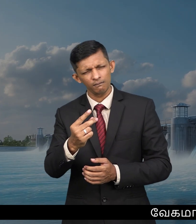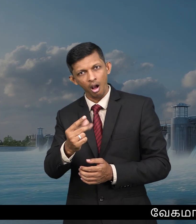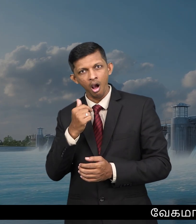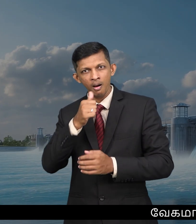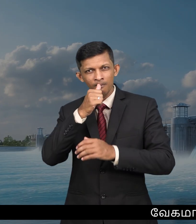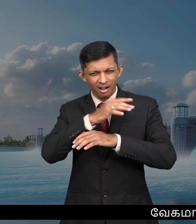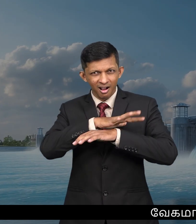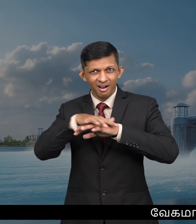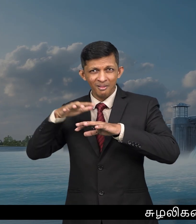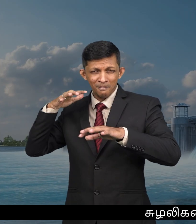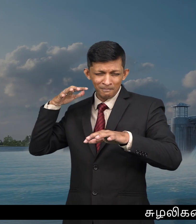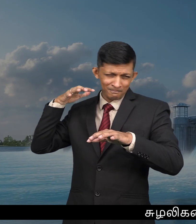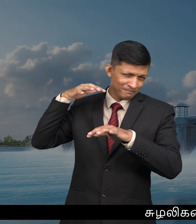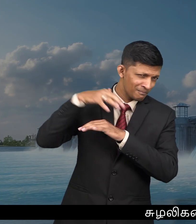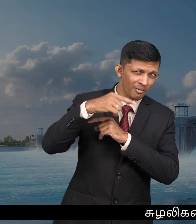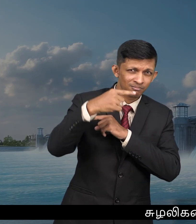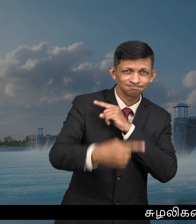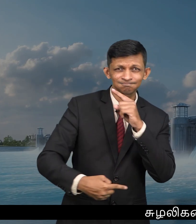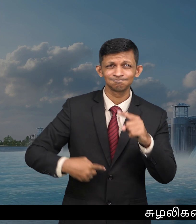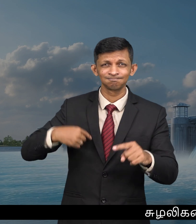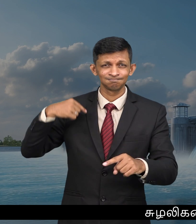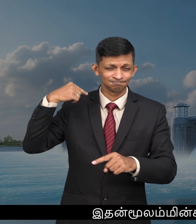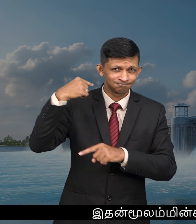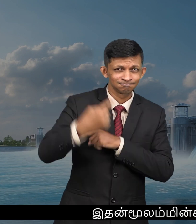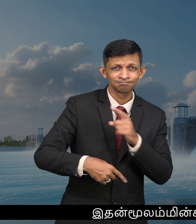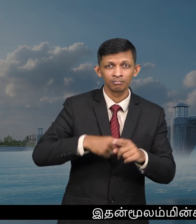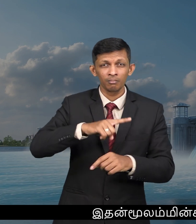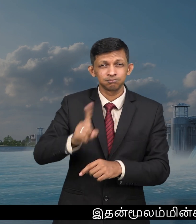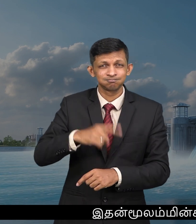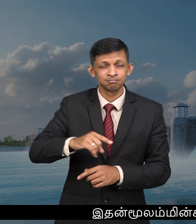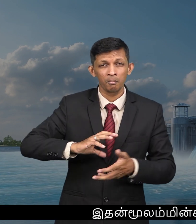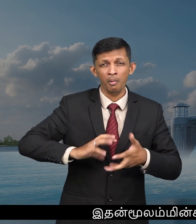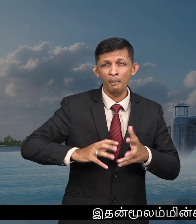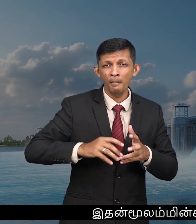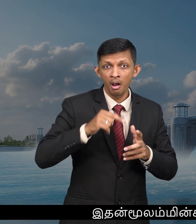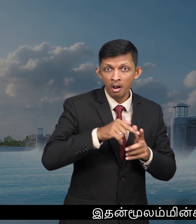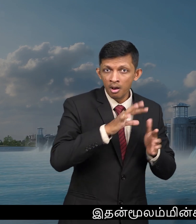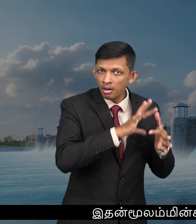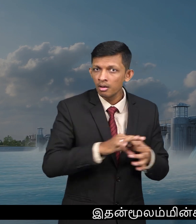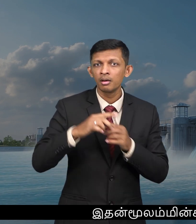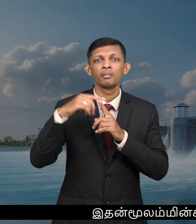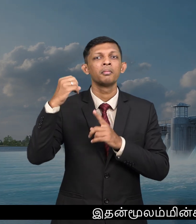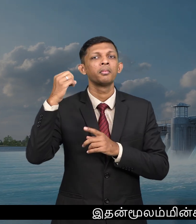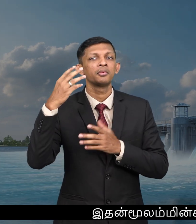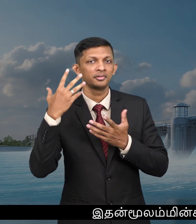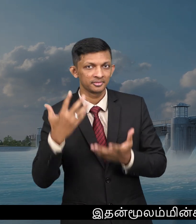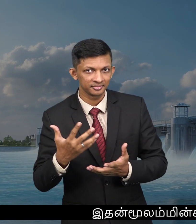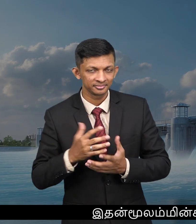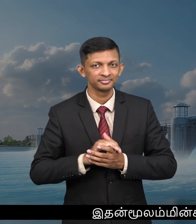வேகமாக நகரும் இந்த நீர் சுழலிகளை சுழற்றுகிறது. இதன் மூலம் மின்சாரம் தயாரிக்கப்படுகிறது.